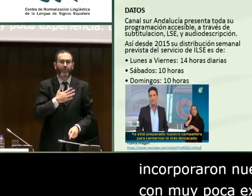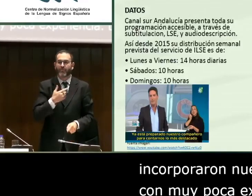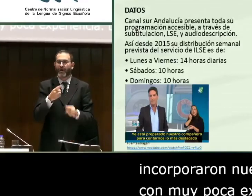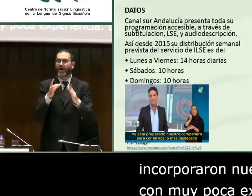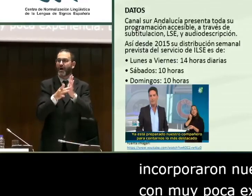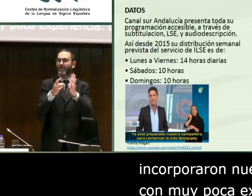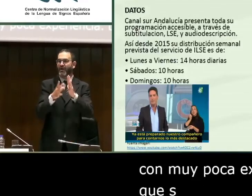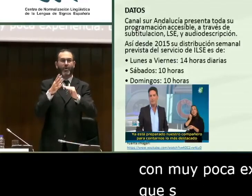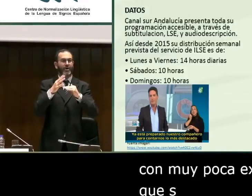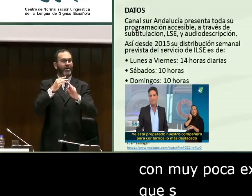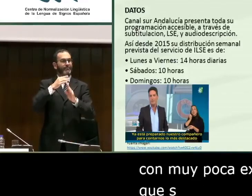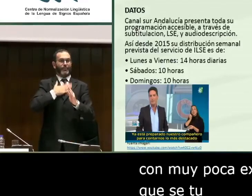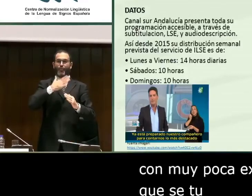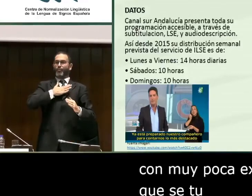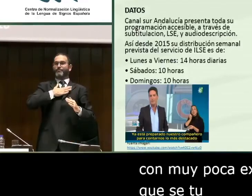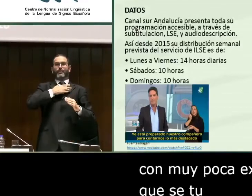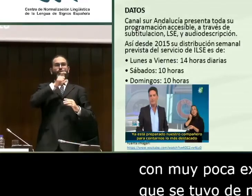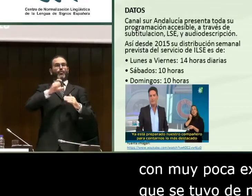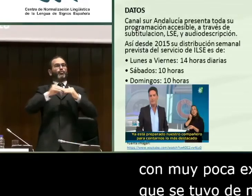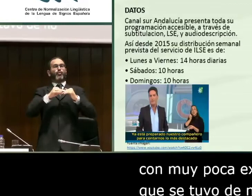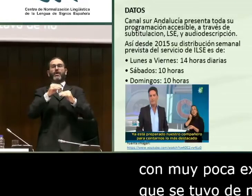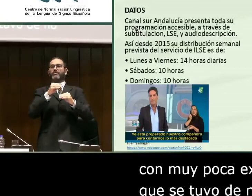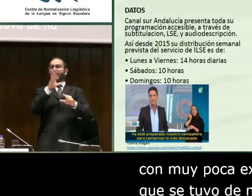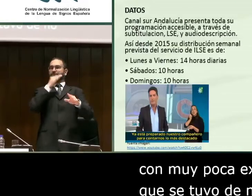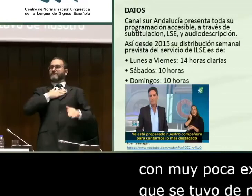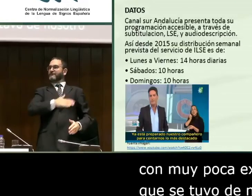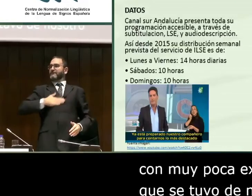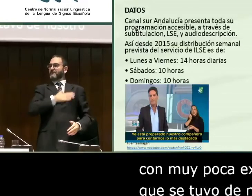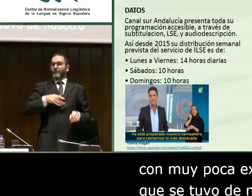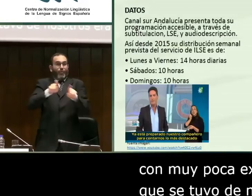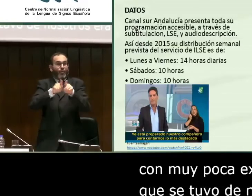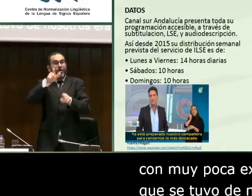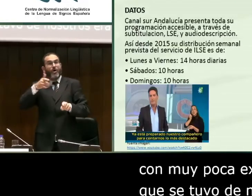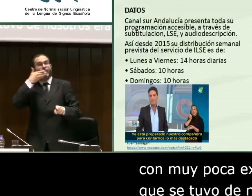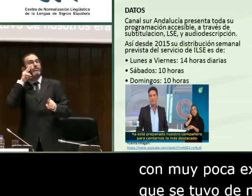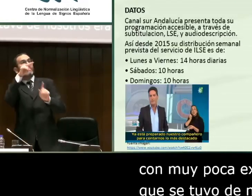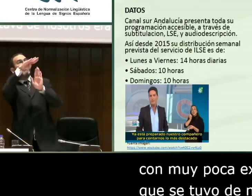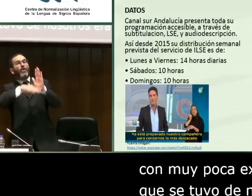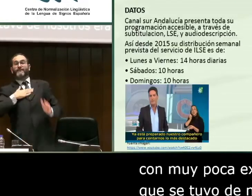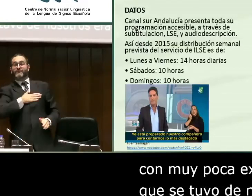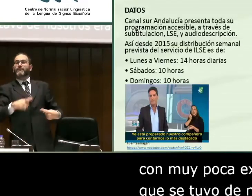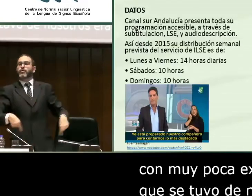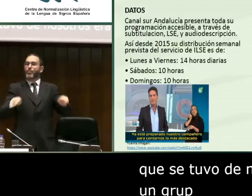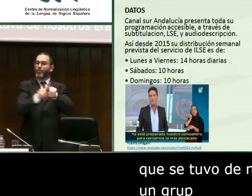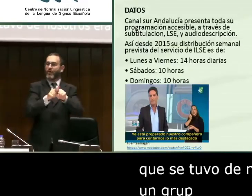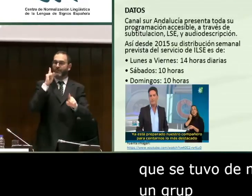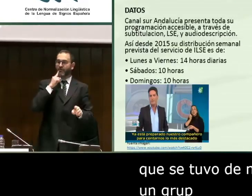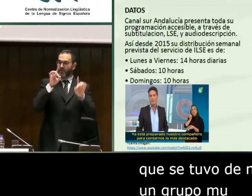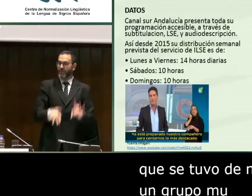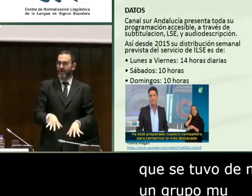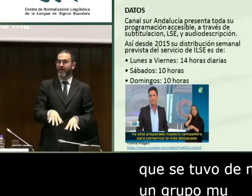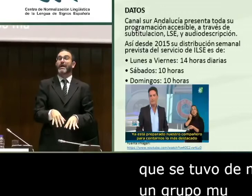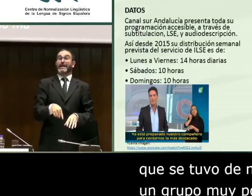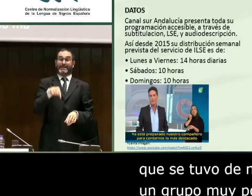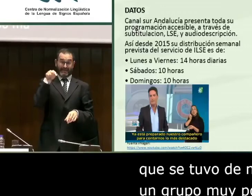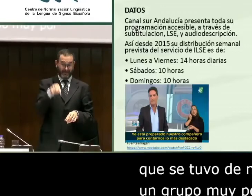prioridad al precio de este servicio, no a la calidad y a la accesibilidad para el colectivo para el que